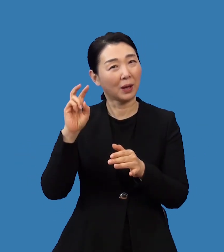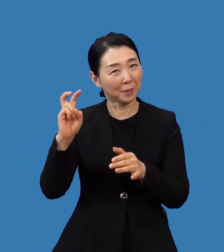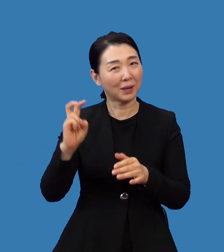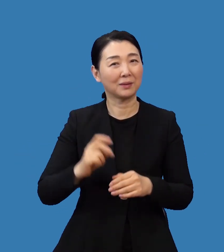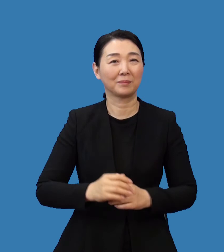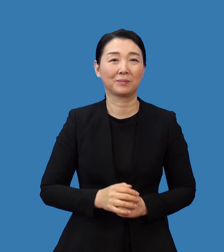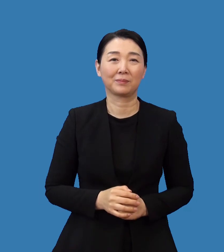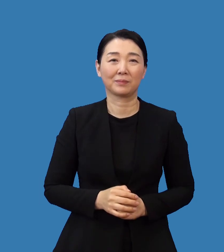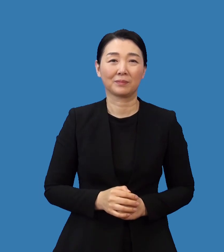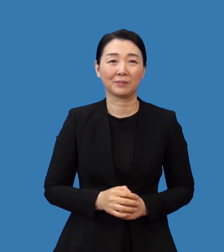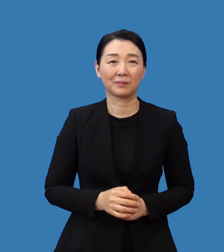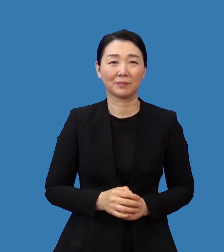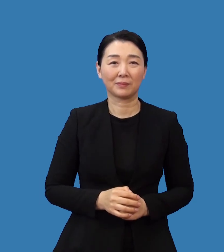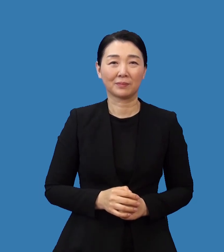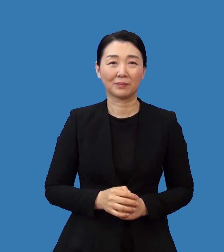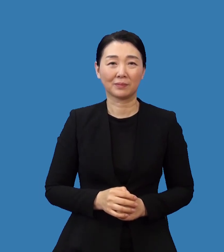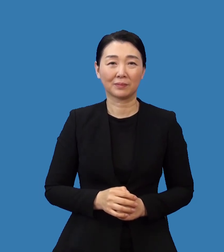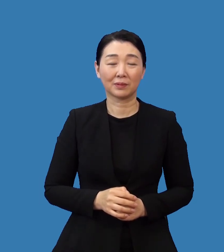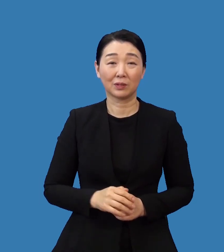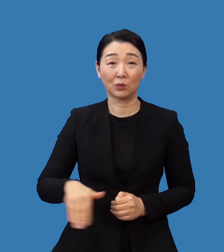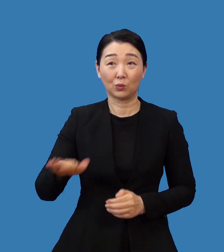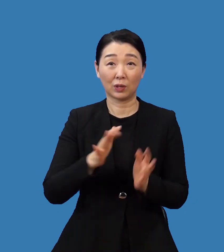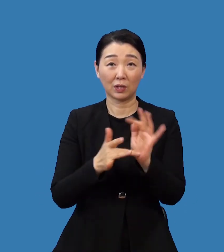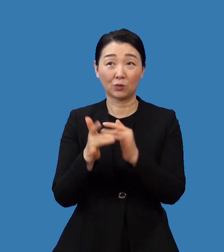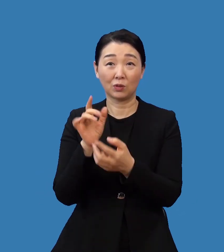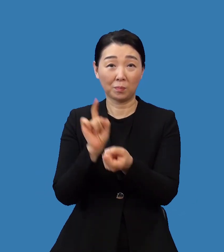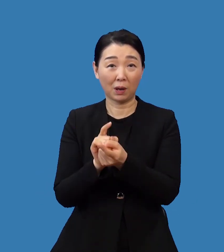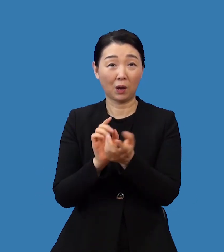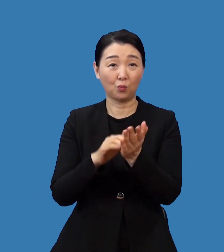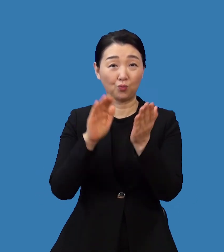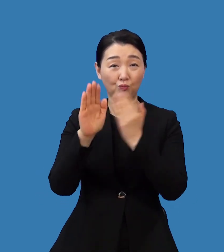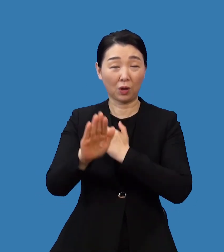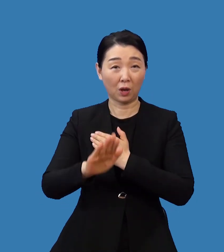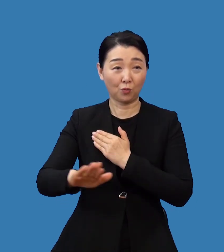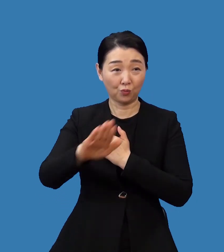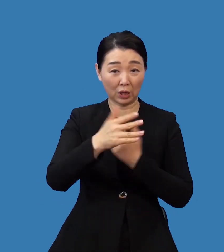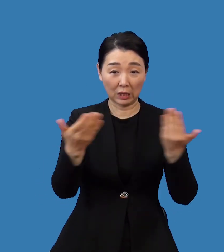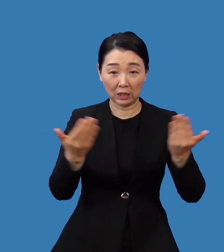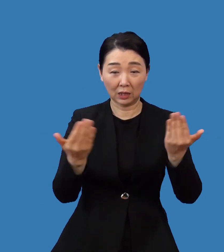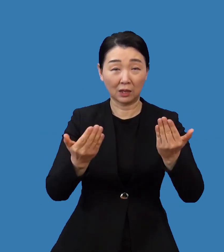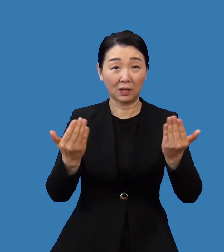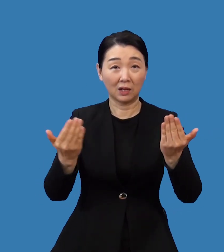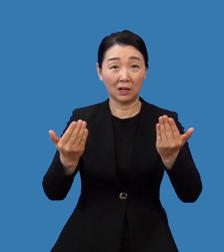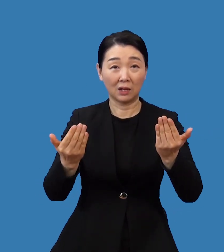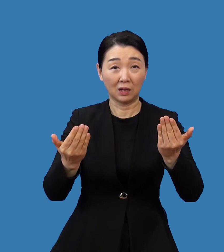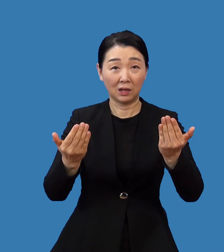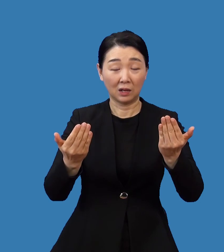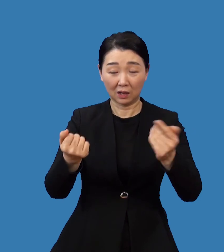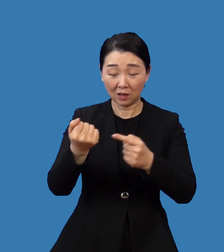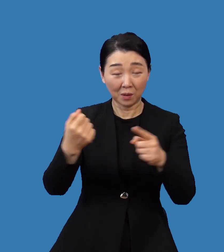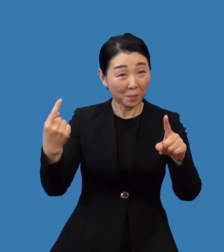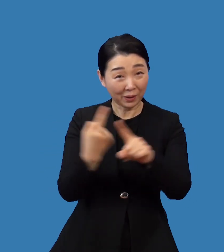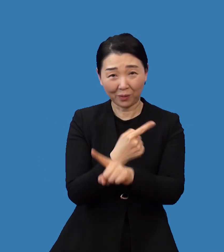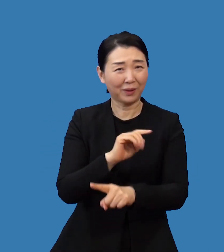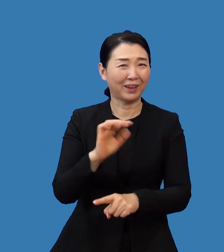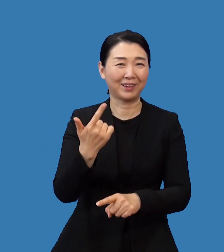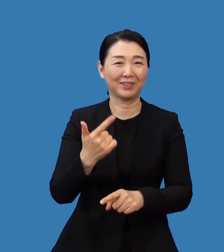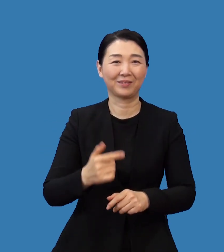생각해요. 우리가 예수님 만났다고 해서 반드시 우리의 직업이 바뀌어야 하는 것은